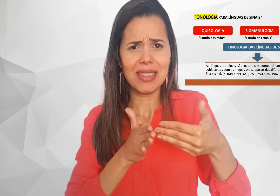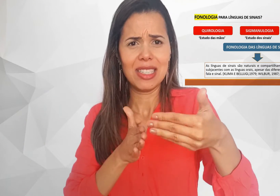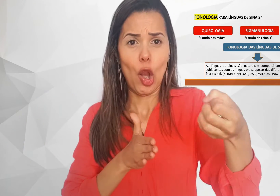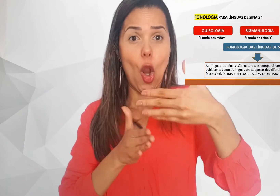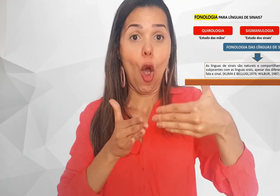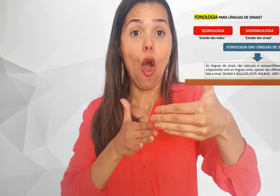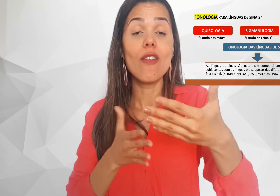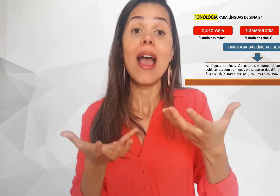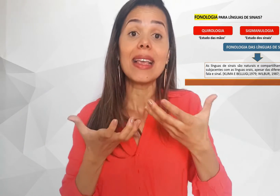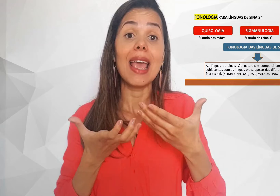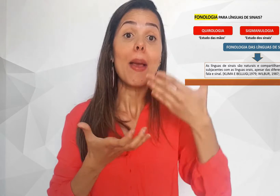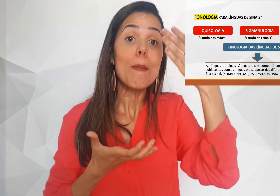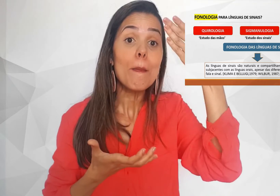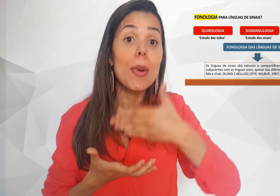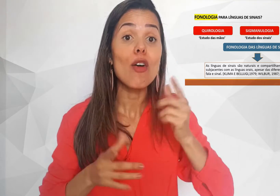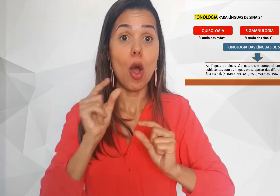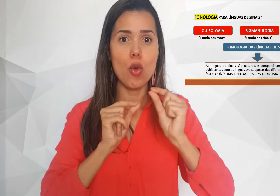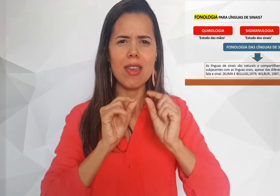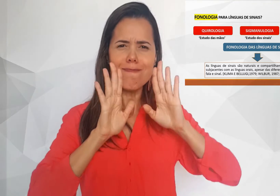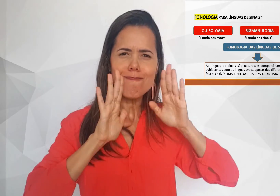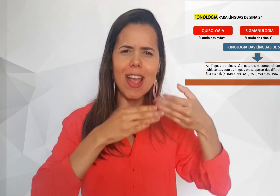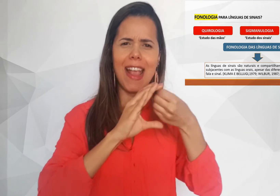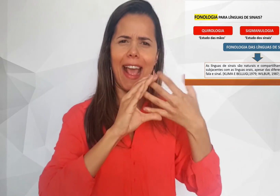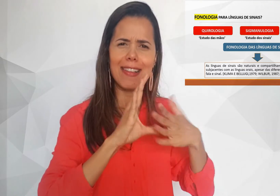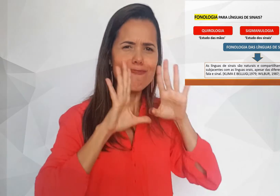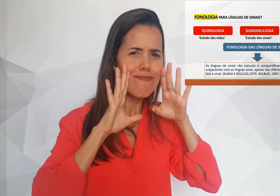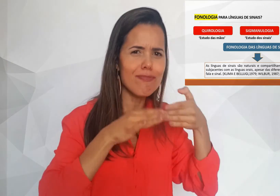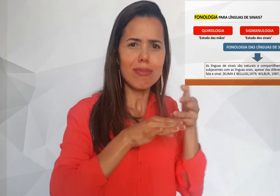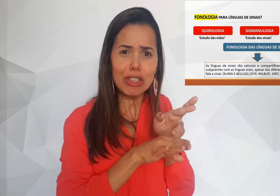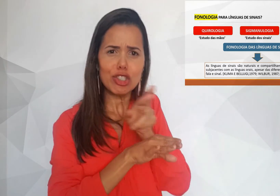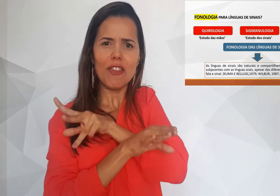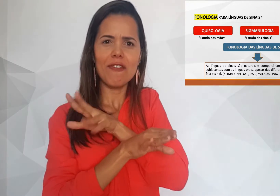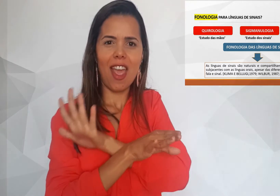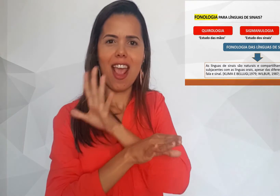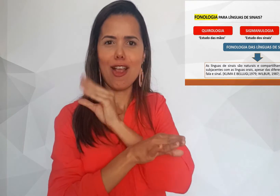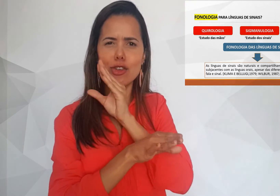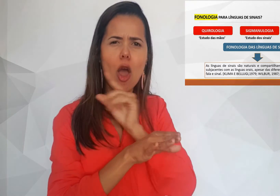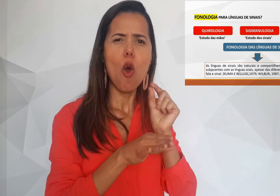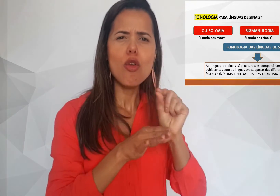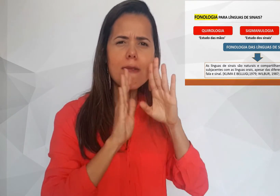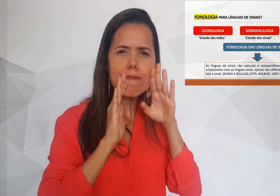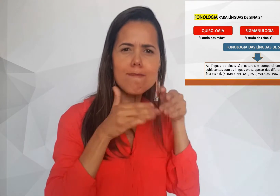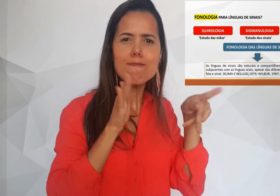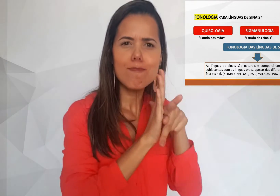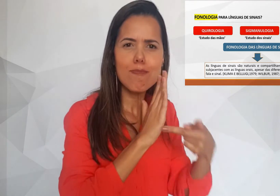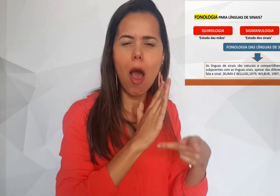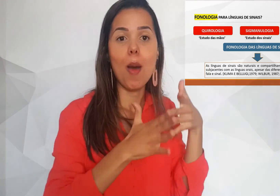Hoje a gente sabe que os estudos que são feitos querem mostrar as especificidades, né? O que é próprio, o que é inerente do